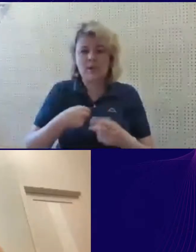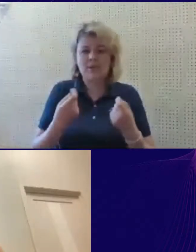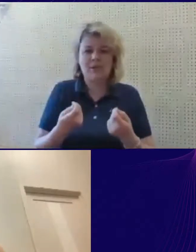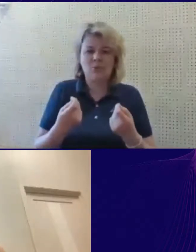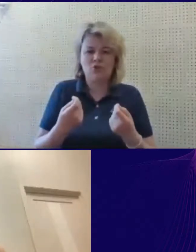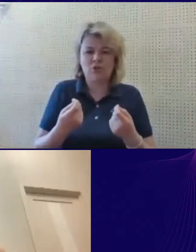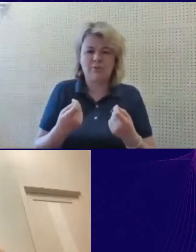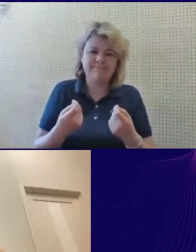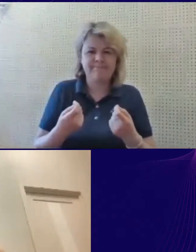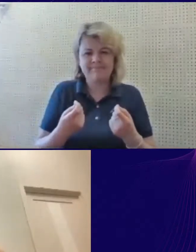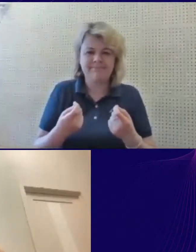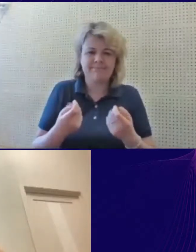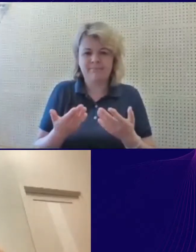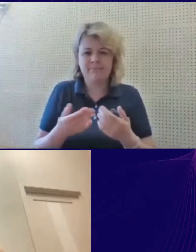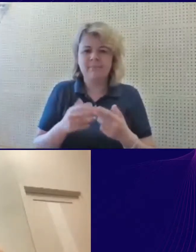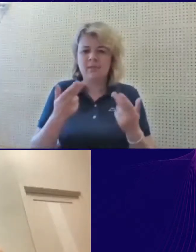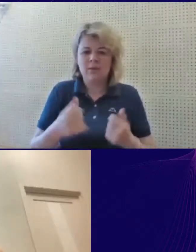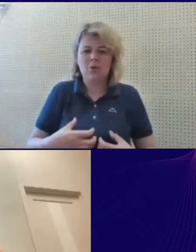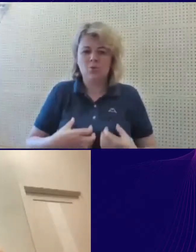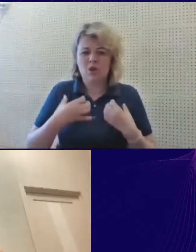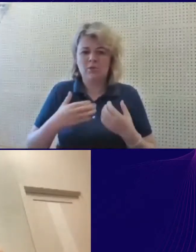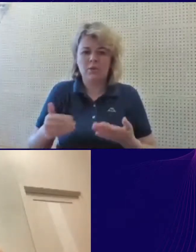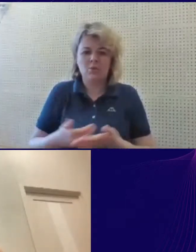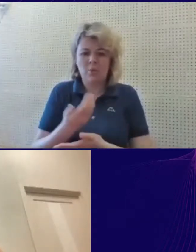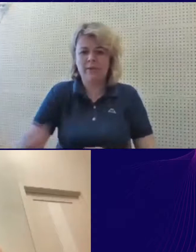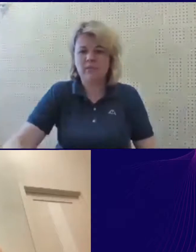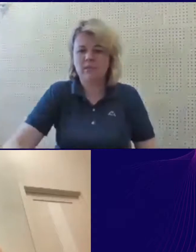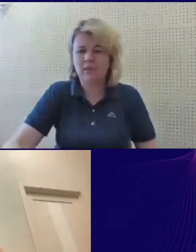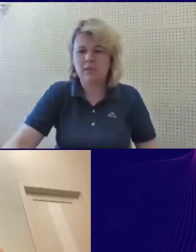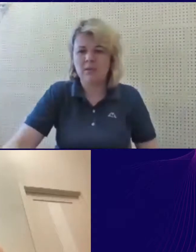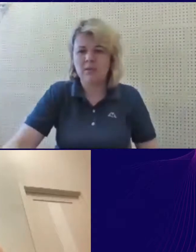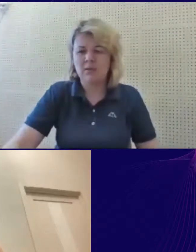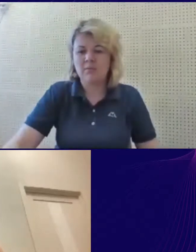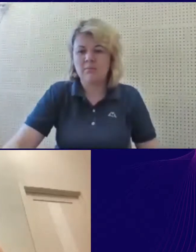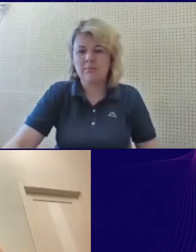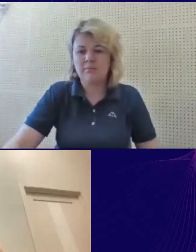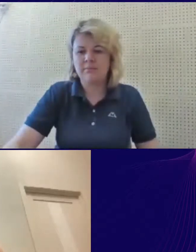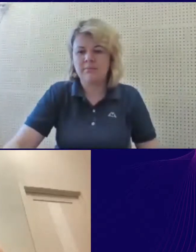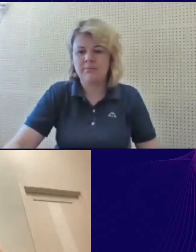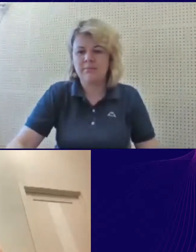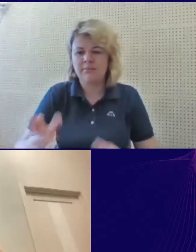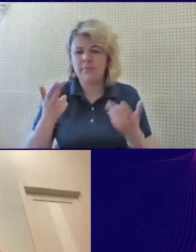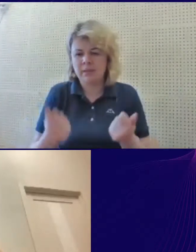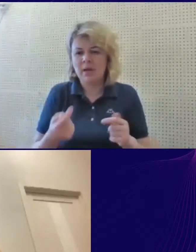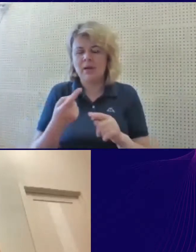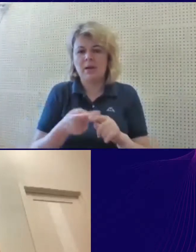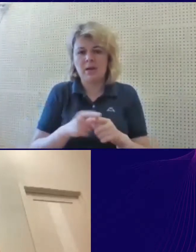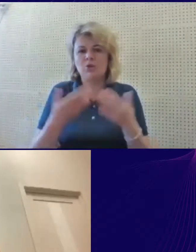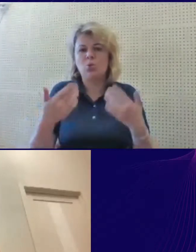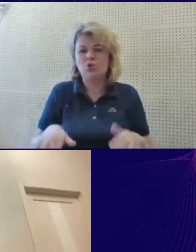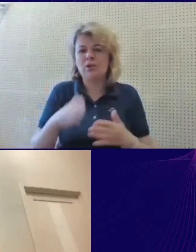так... Да, это ужасная новость. Ну, да, это такая уже совсем...